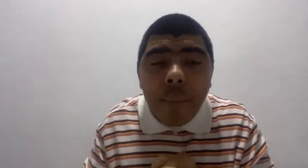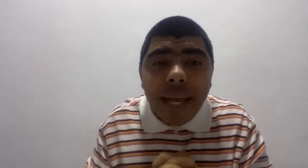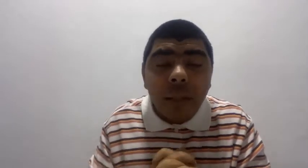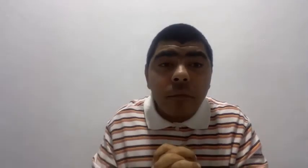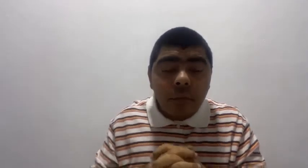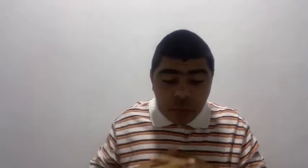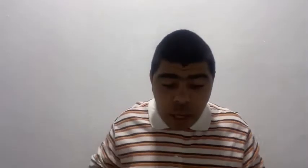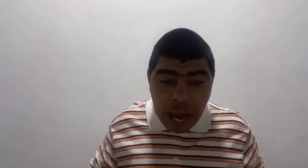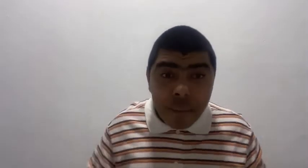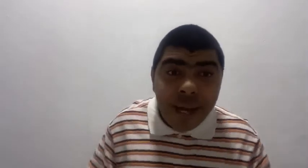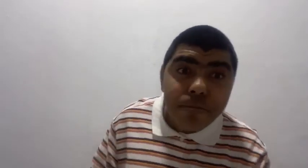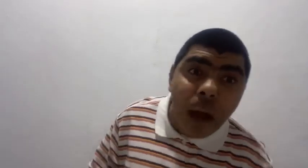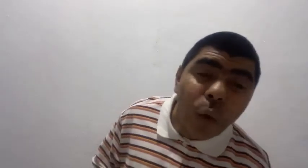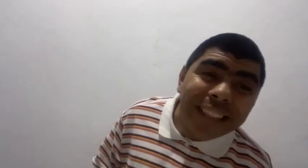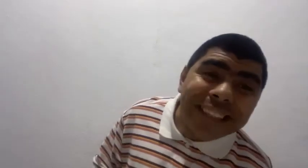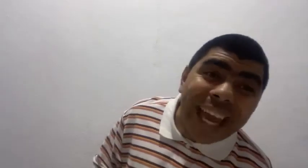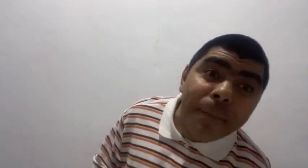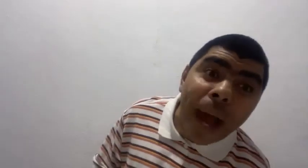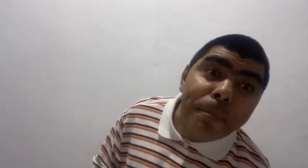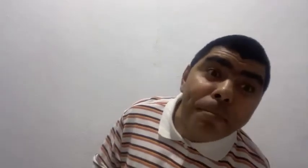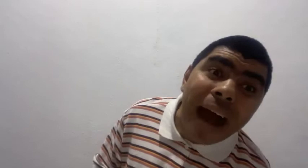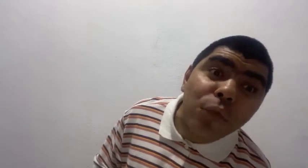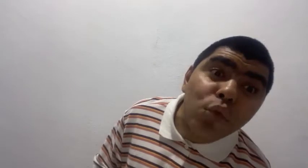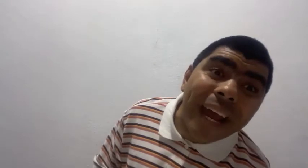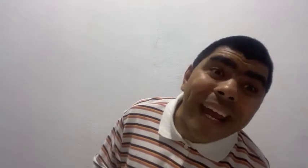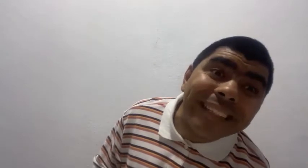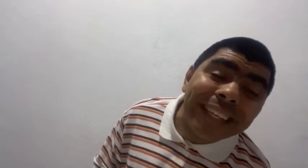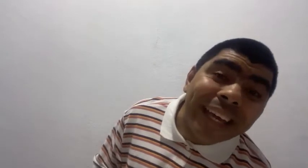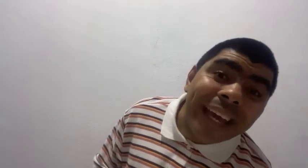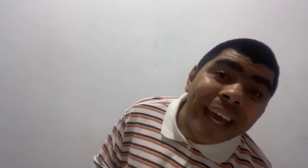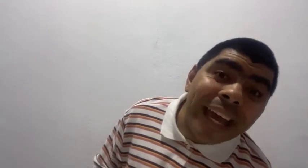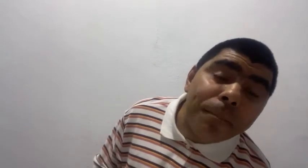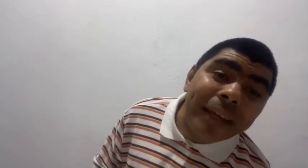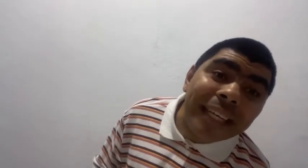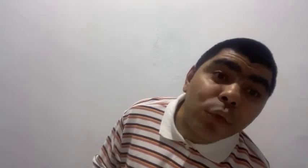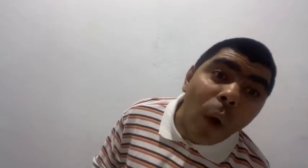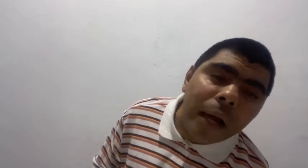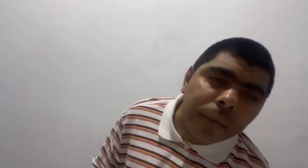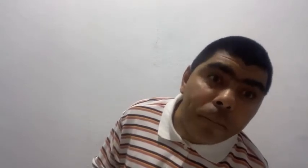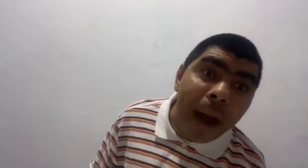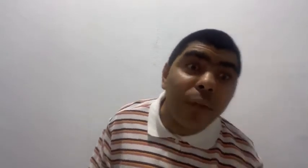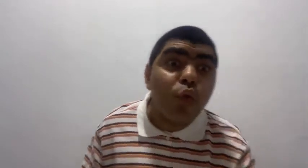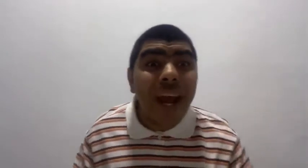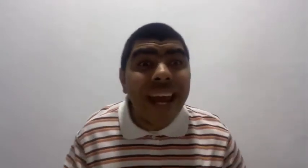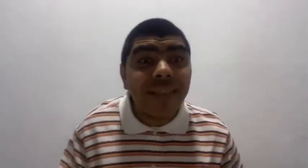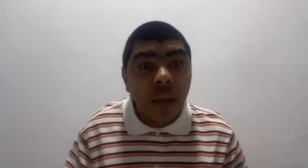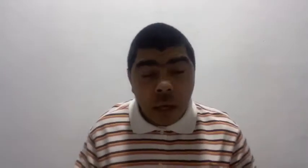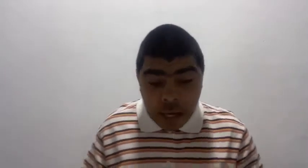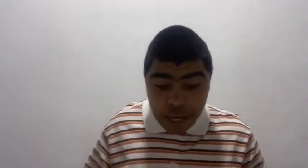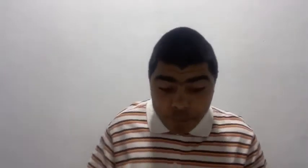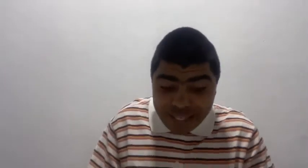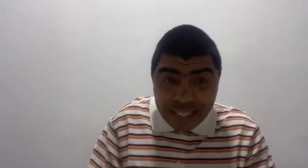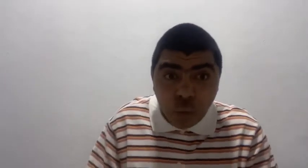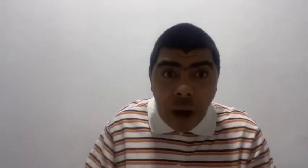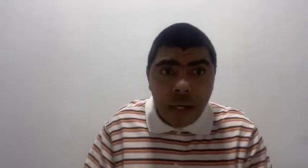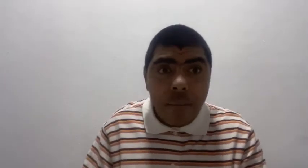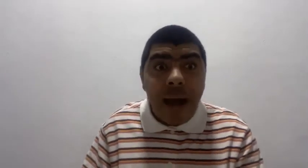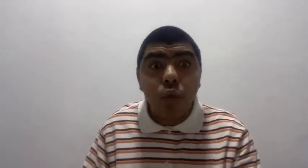amén, amén. Bajo el tema madurez espiritual, madurez espiritual,